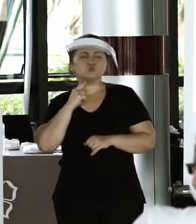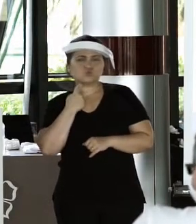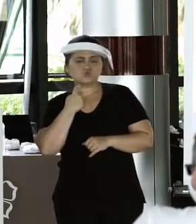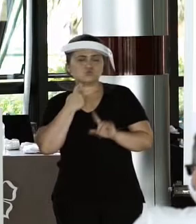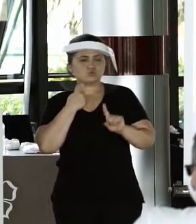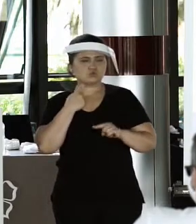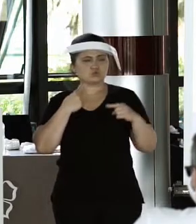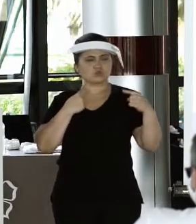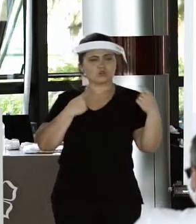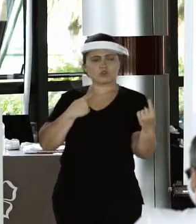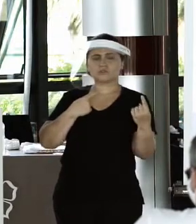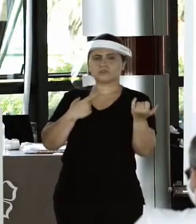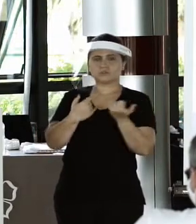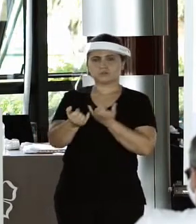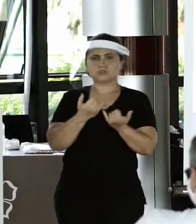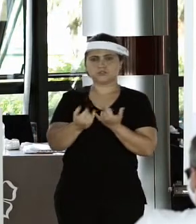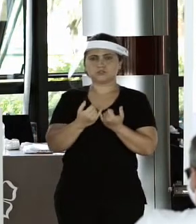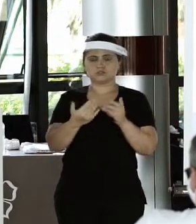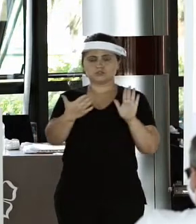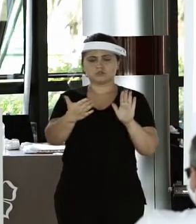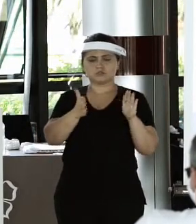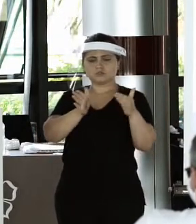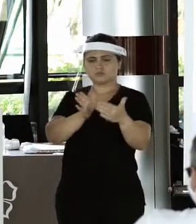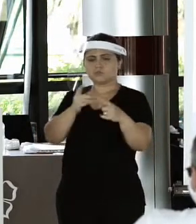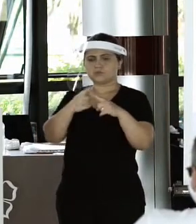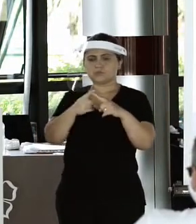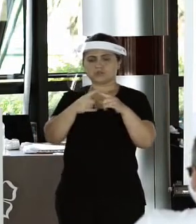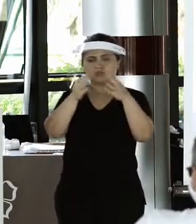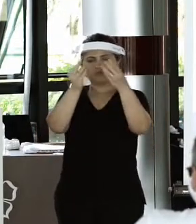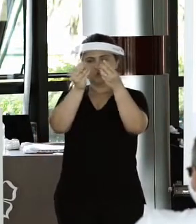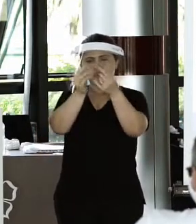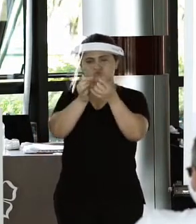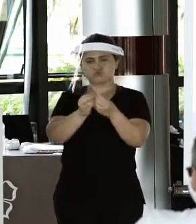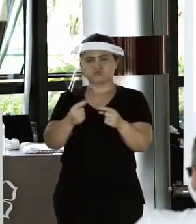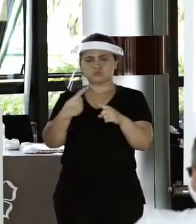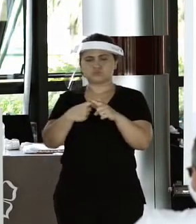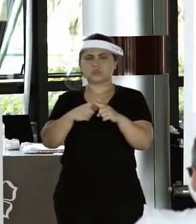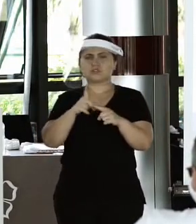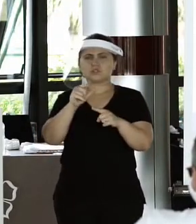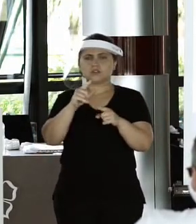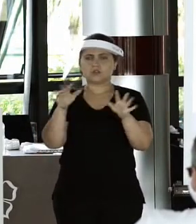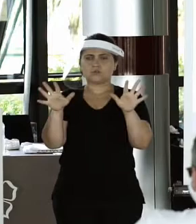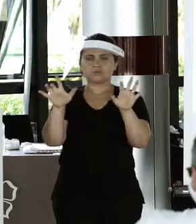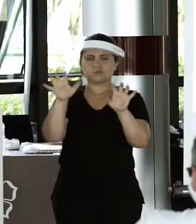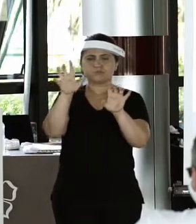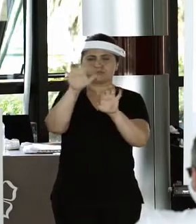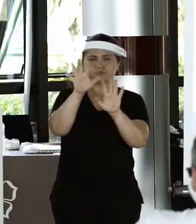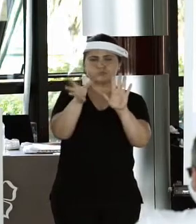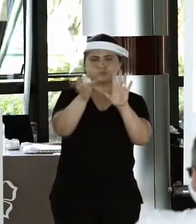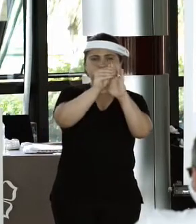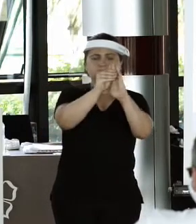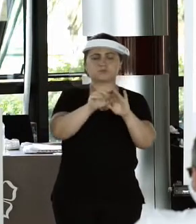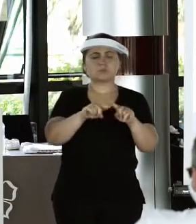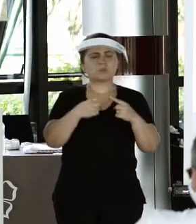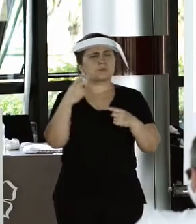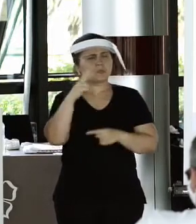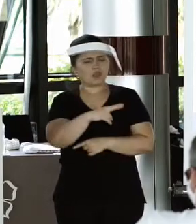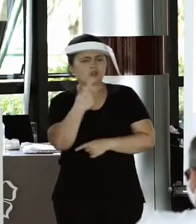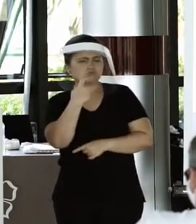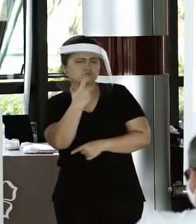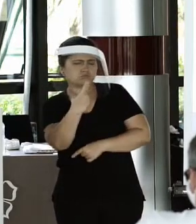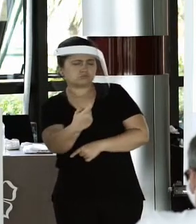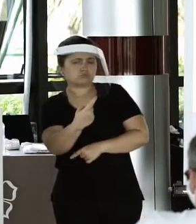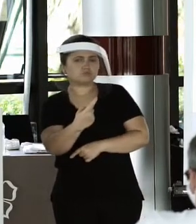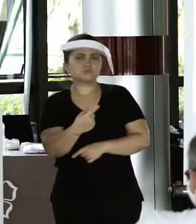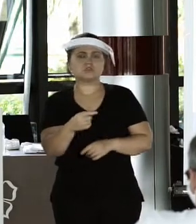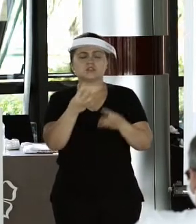do que as outras fachadas, por conta de deposição de partículas pela umidade que acaba ficando ali. Só que agora olha que